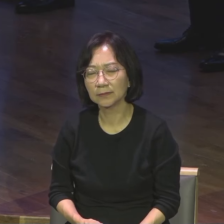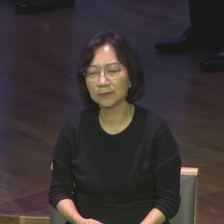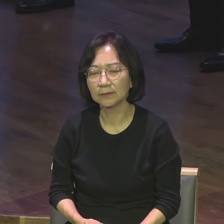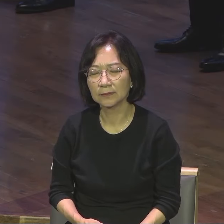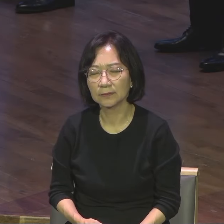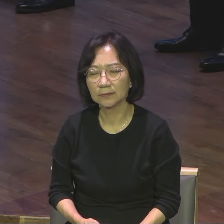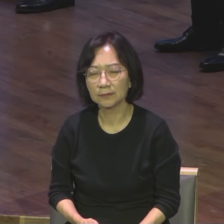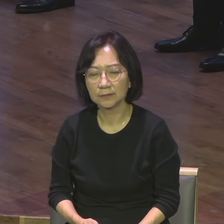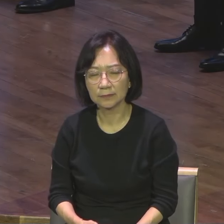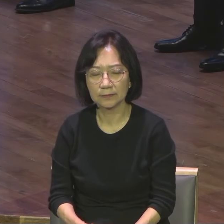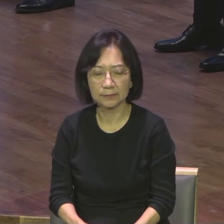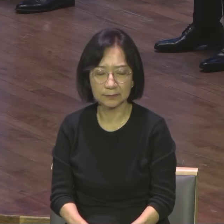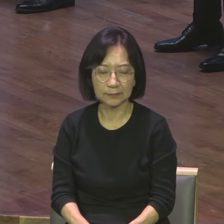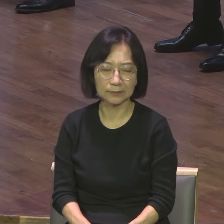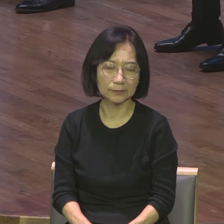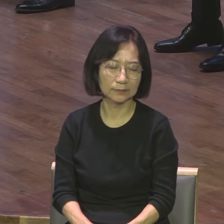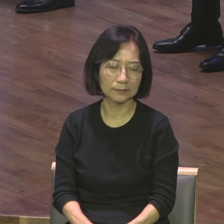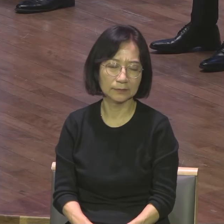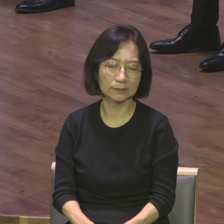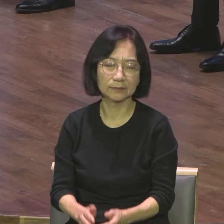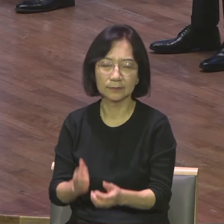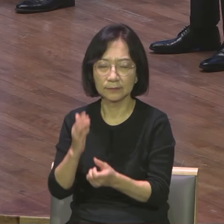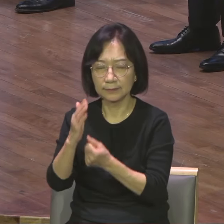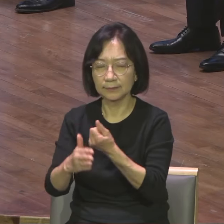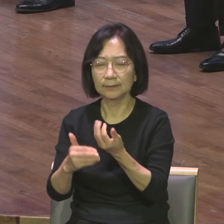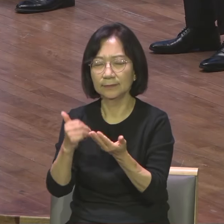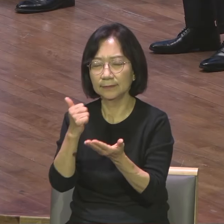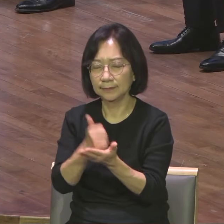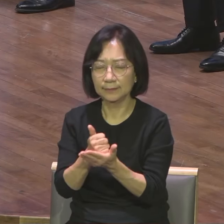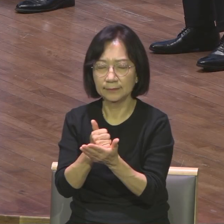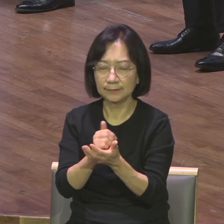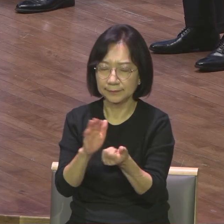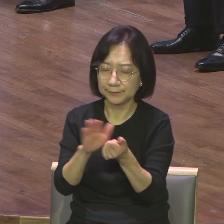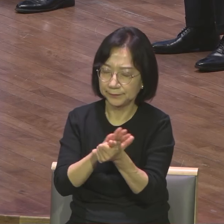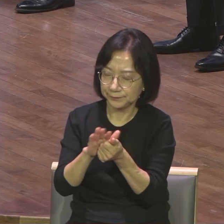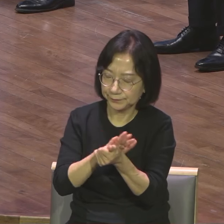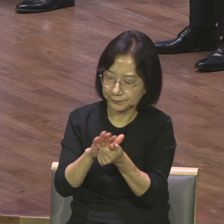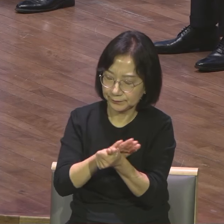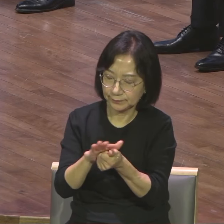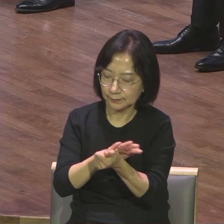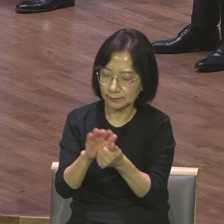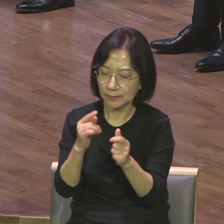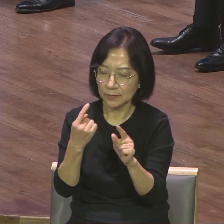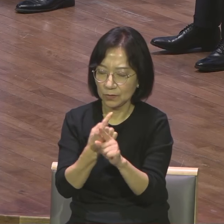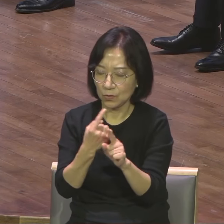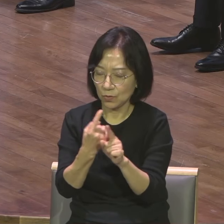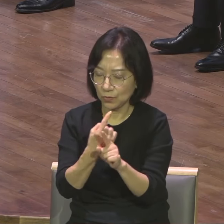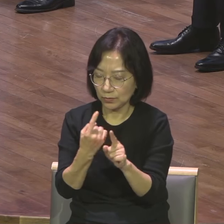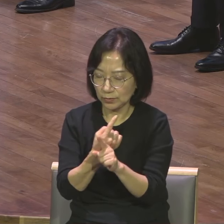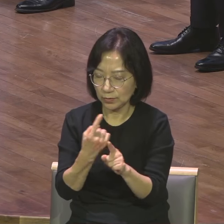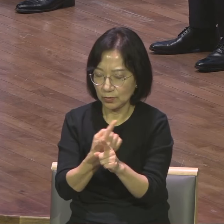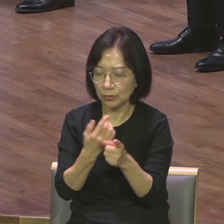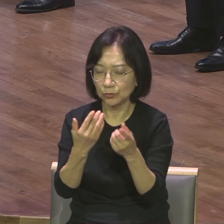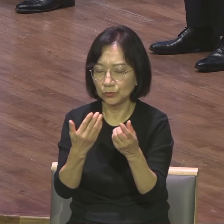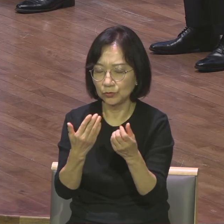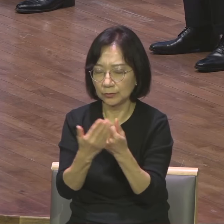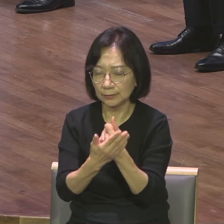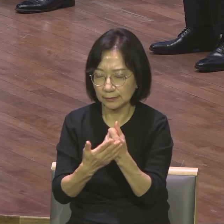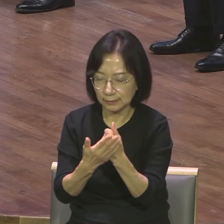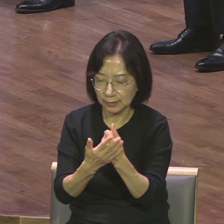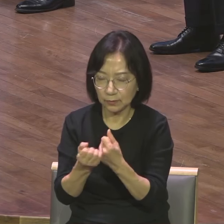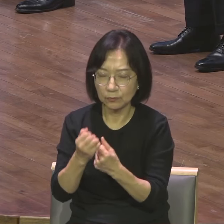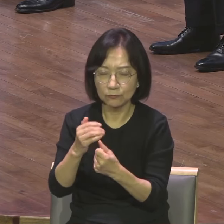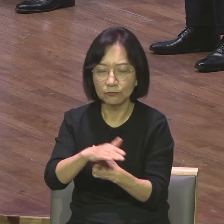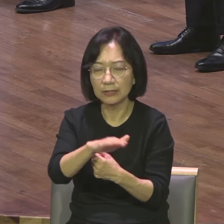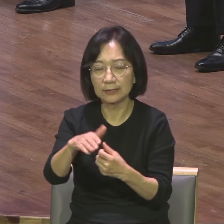하나님의 싸매심으로 하나님의 고치심으로 죄인이었던 우리가 하나님의 자녀가 되었습니다.